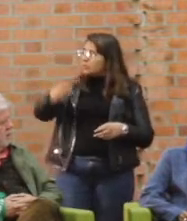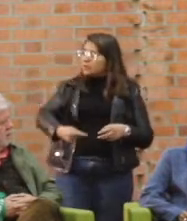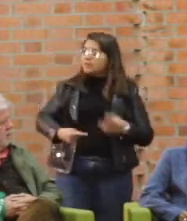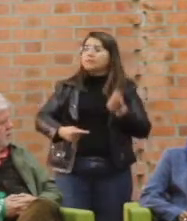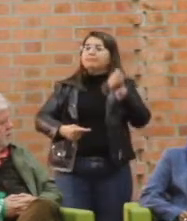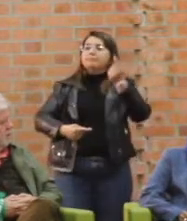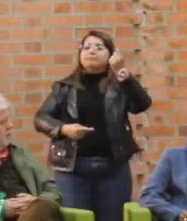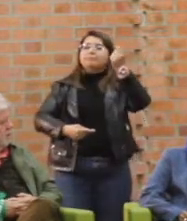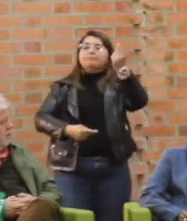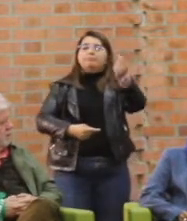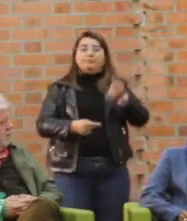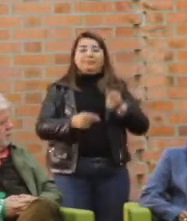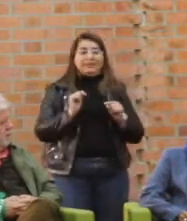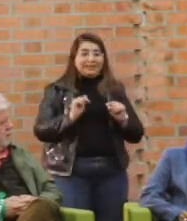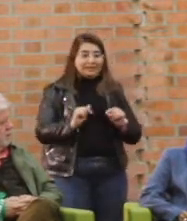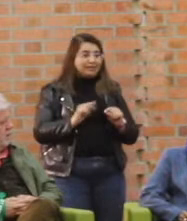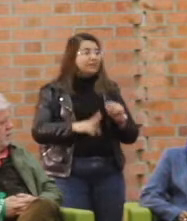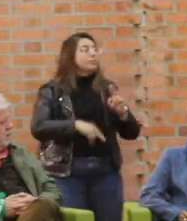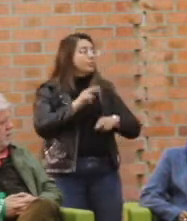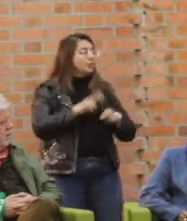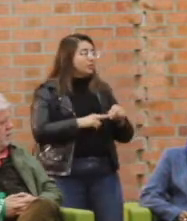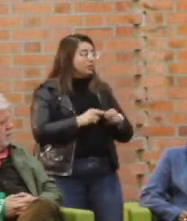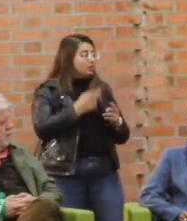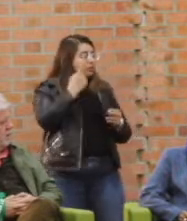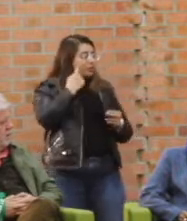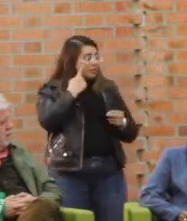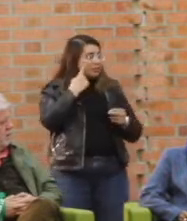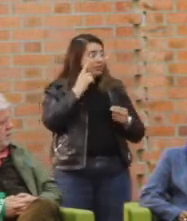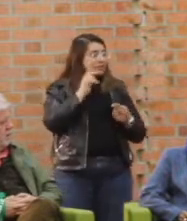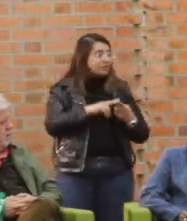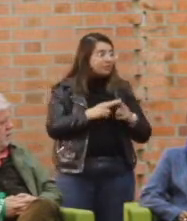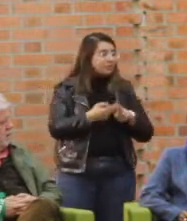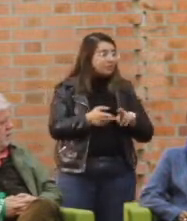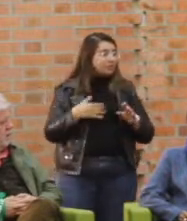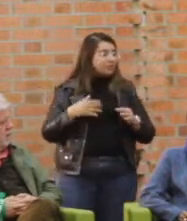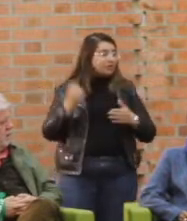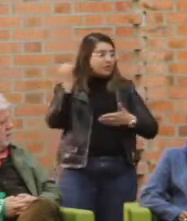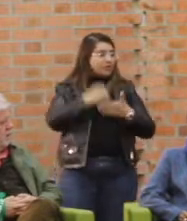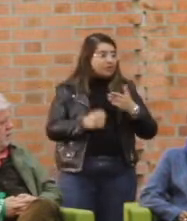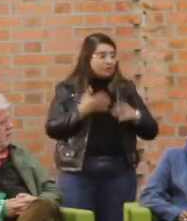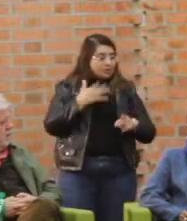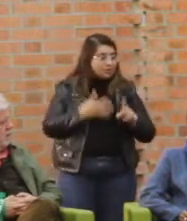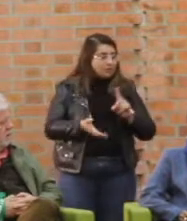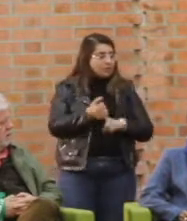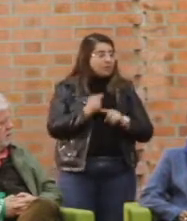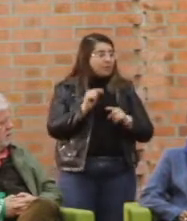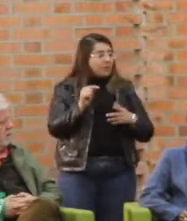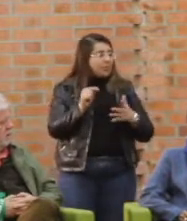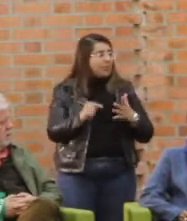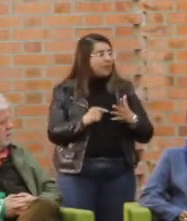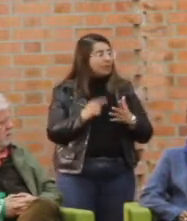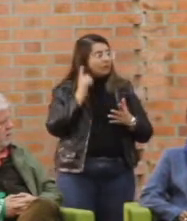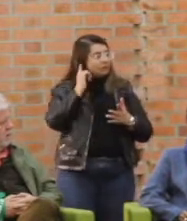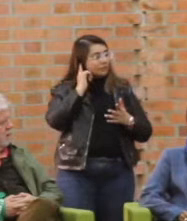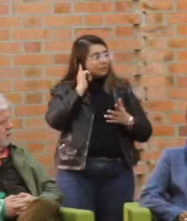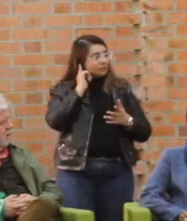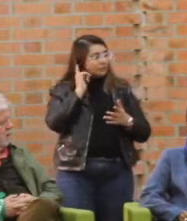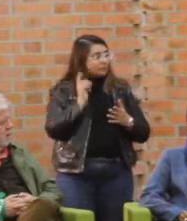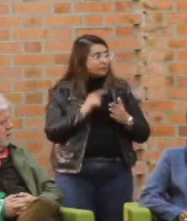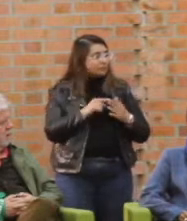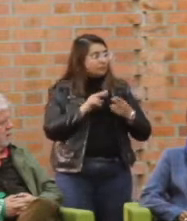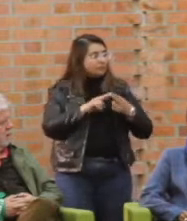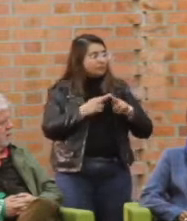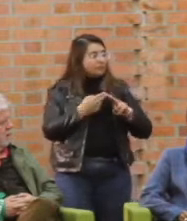se solapan no Entonces a lo mejor no es posible investigar solo solo sobre el aborto porque lo que te vas a encontrar es que las cuestiones del aborto